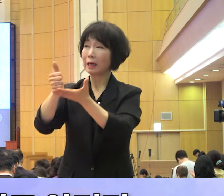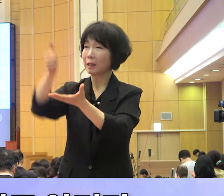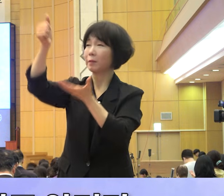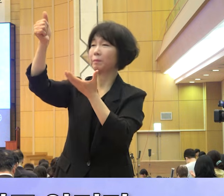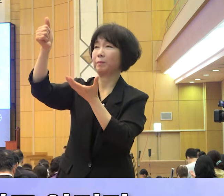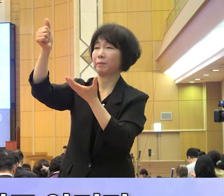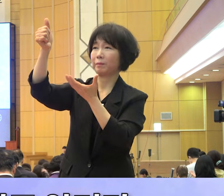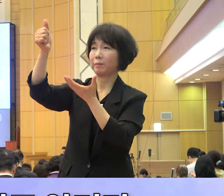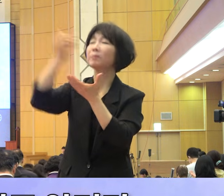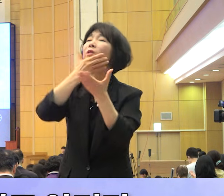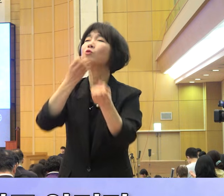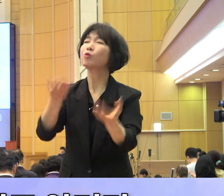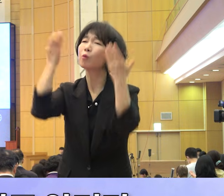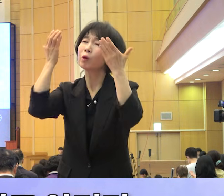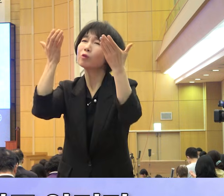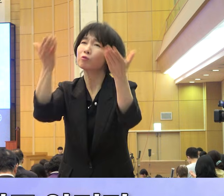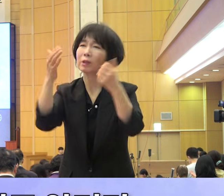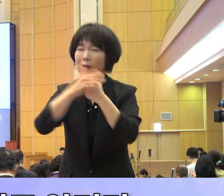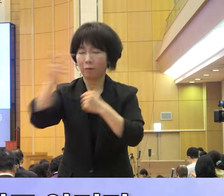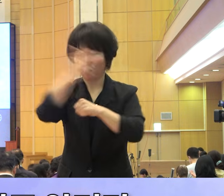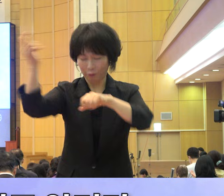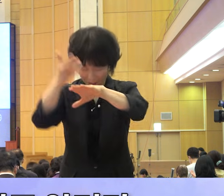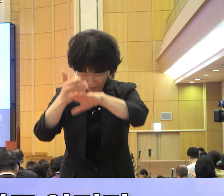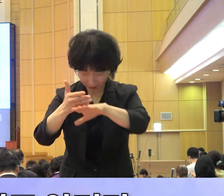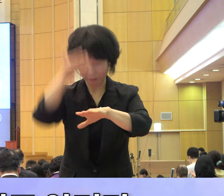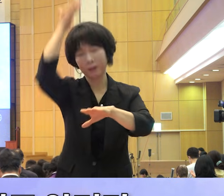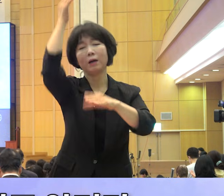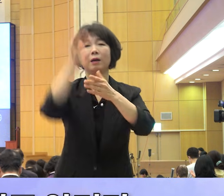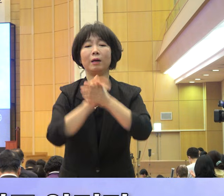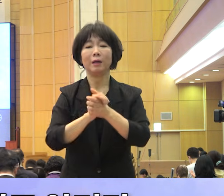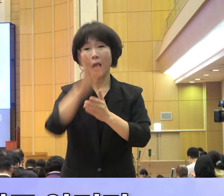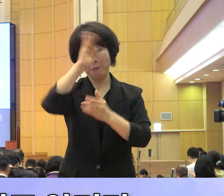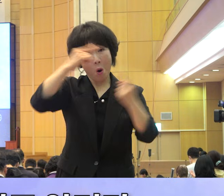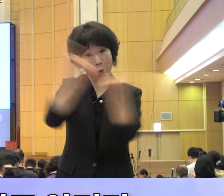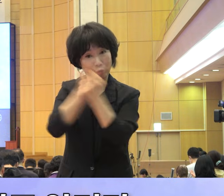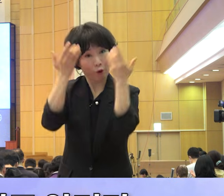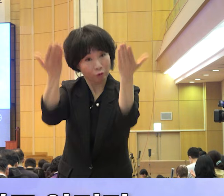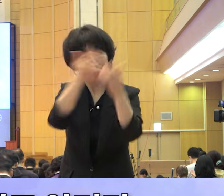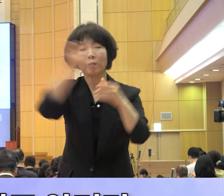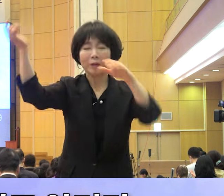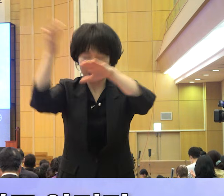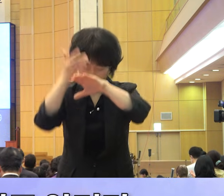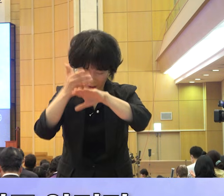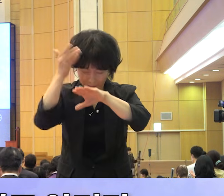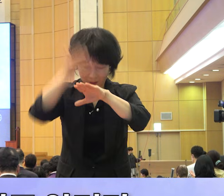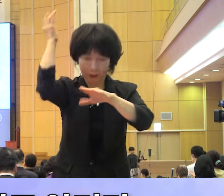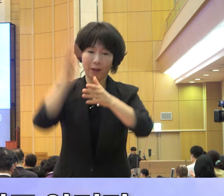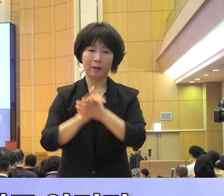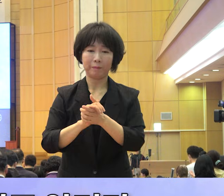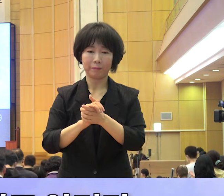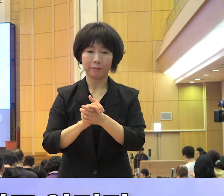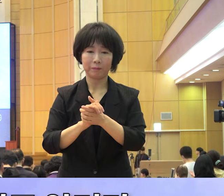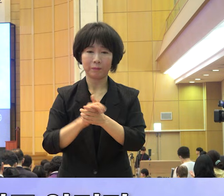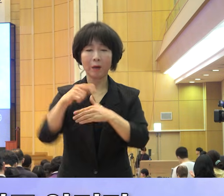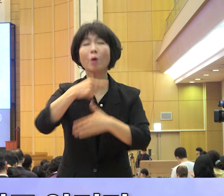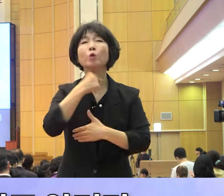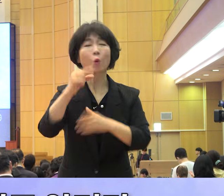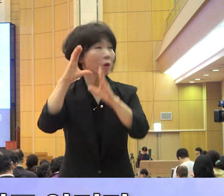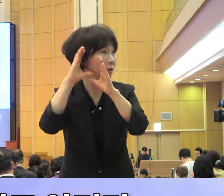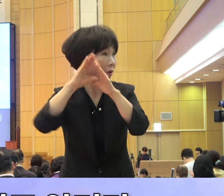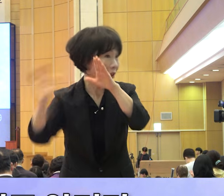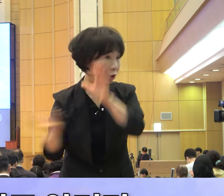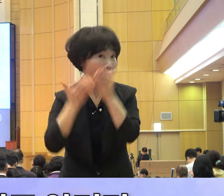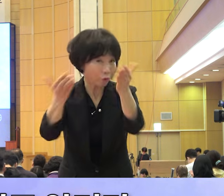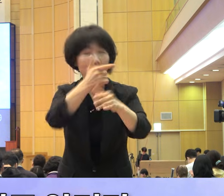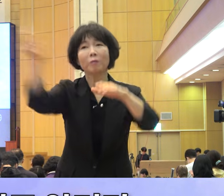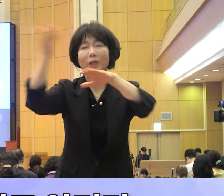하나님, 축복해 주시니 감사합니다. 치료해 주시니 감사합니다. 소원을